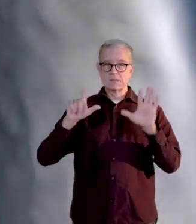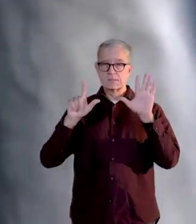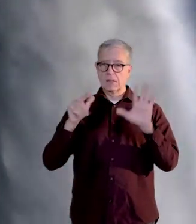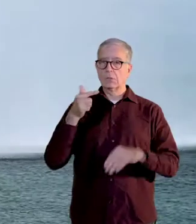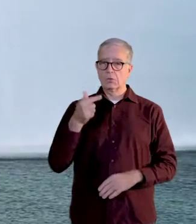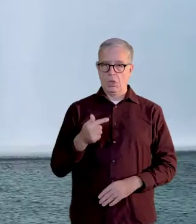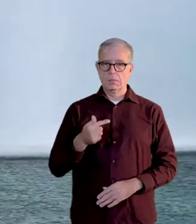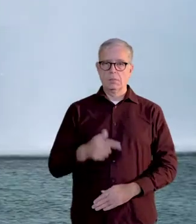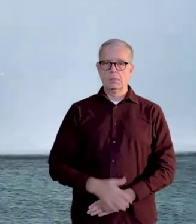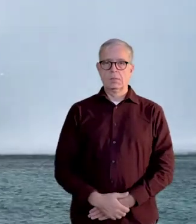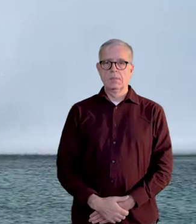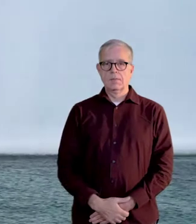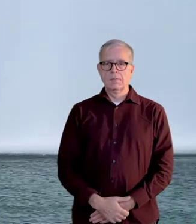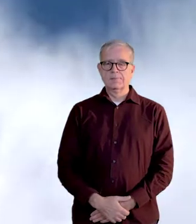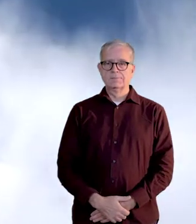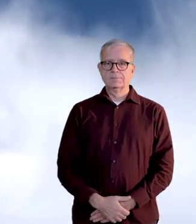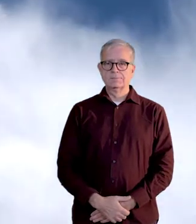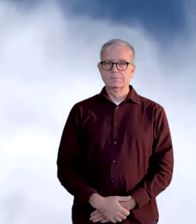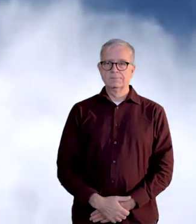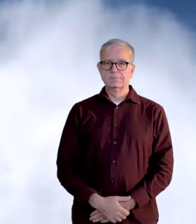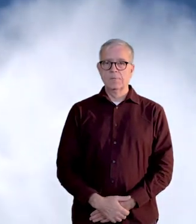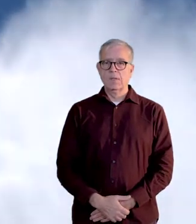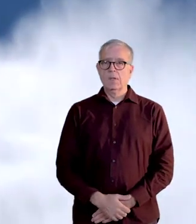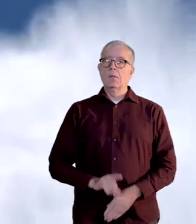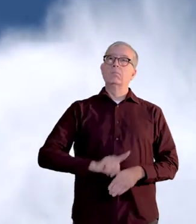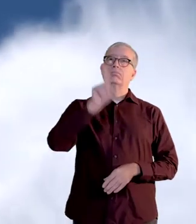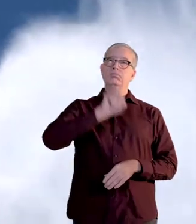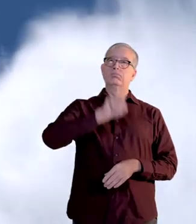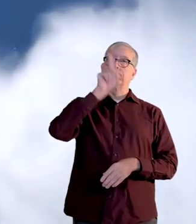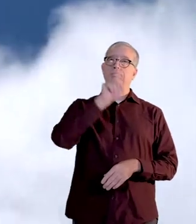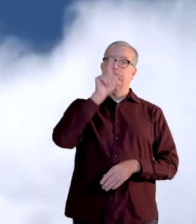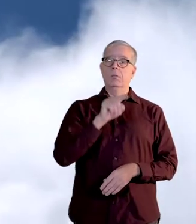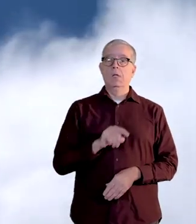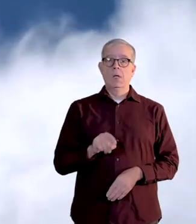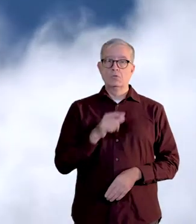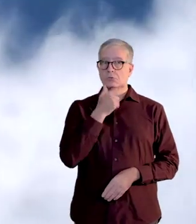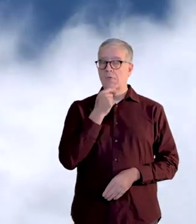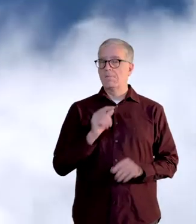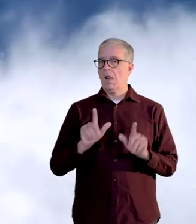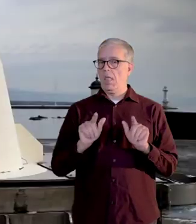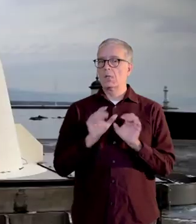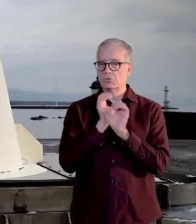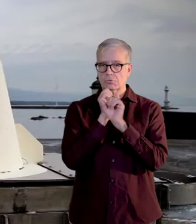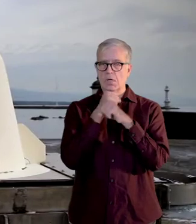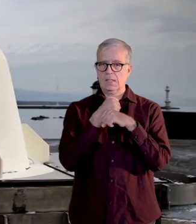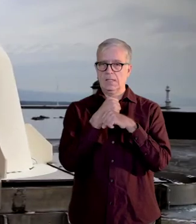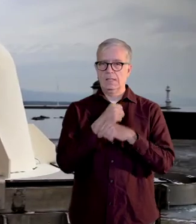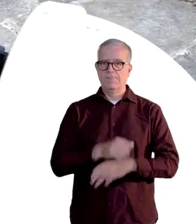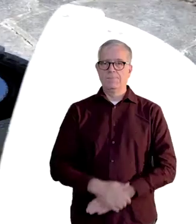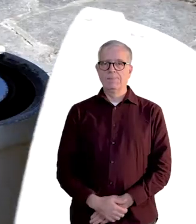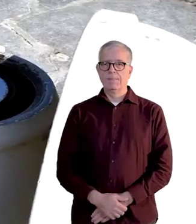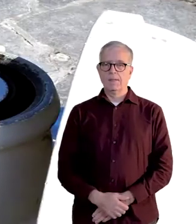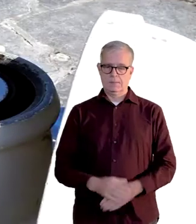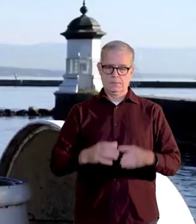fonctionne. Pour projeter dans le ciel un panache volumineux, le jet d'eau de Genève a un secret. Une